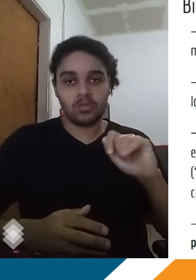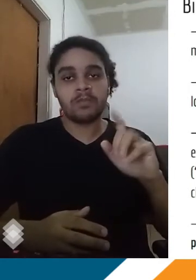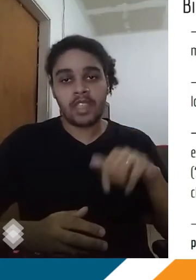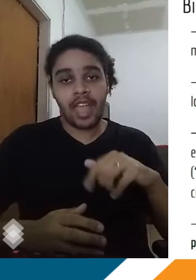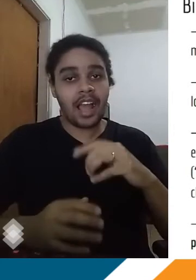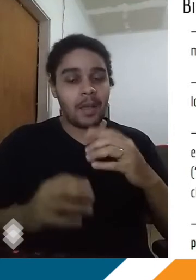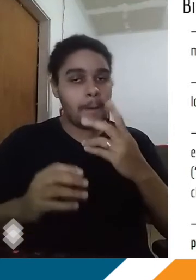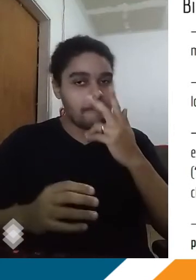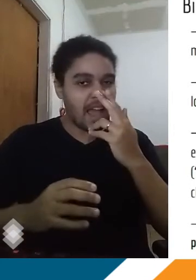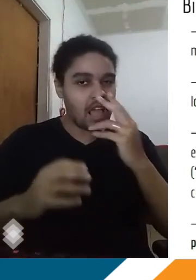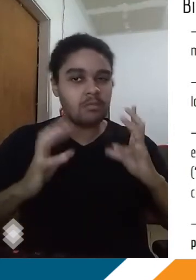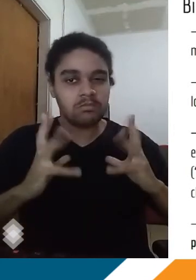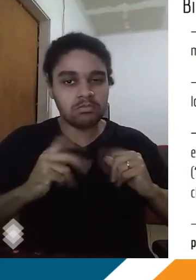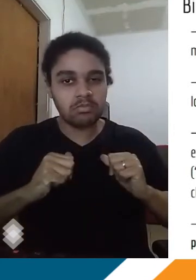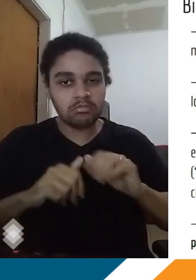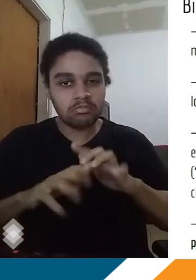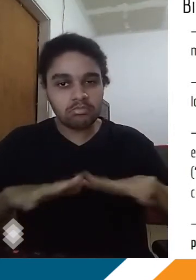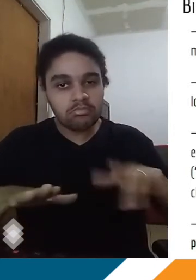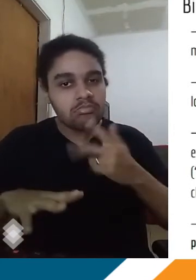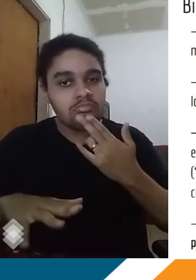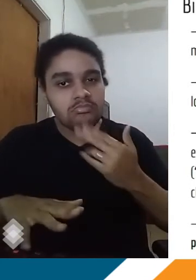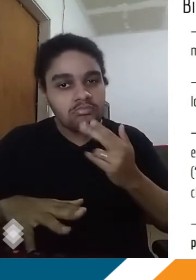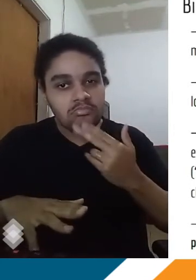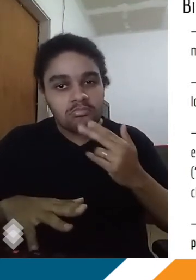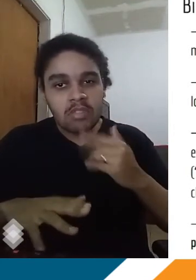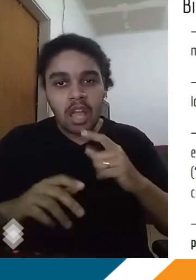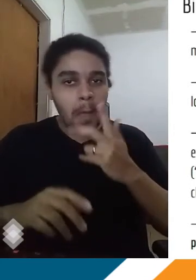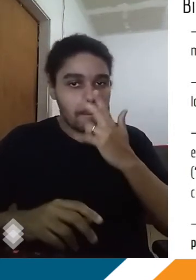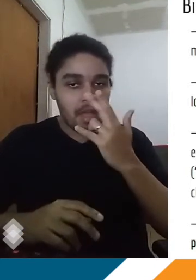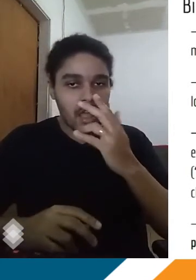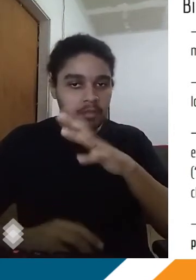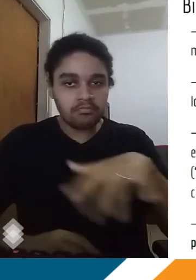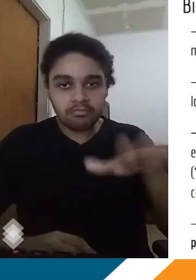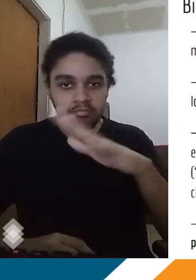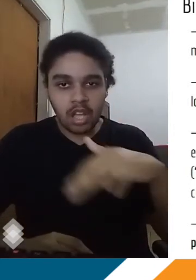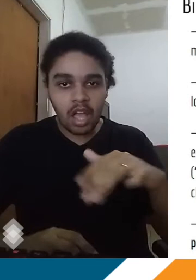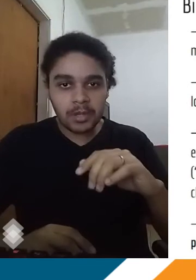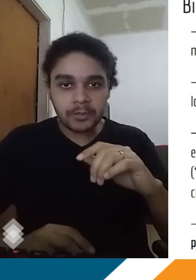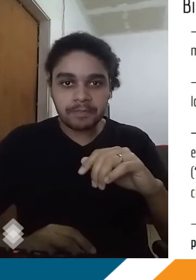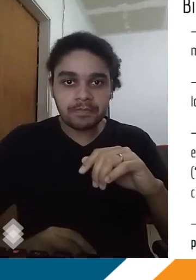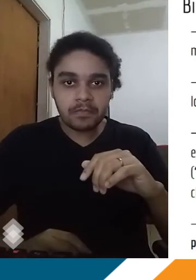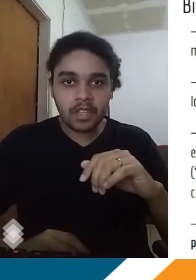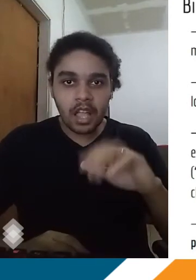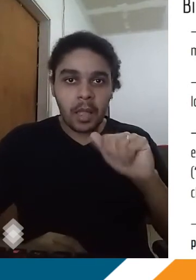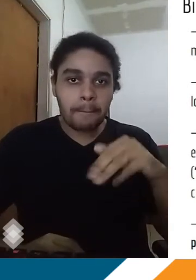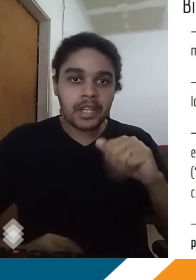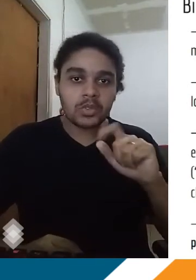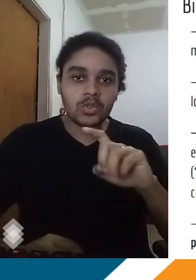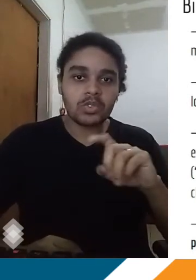nutrientes do solo, o que faz com que esses horizontes de solo no bioma amazônico